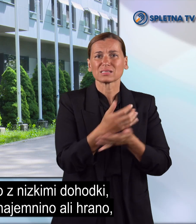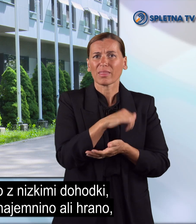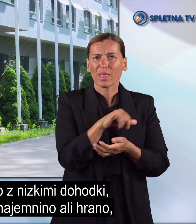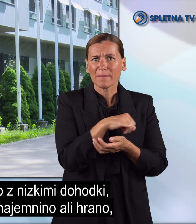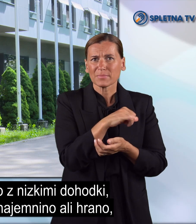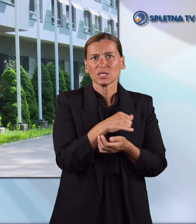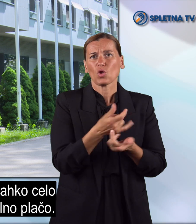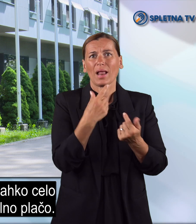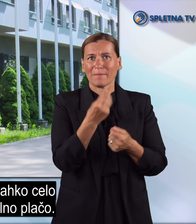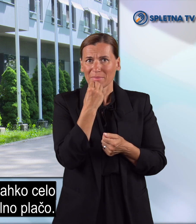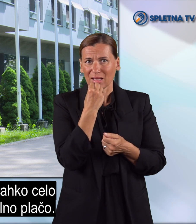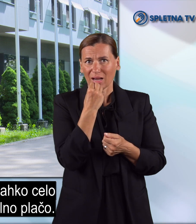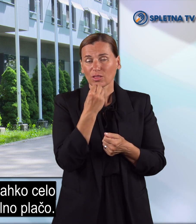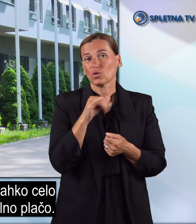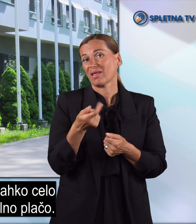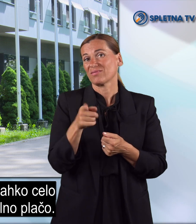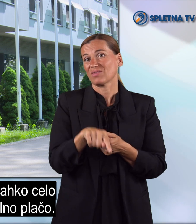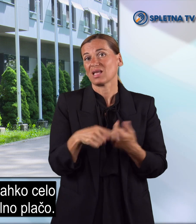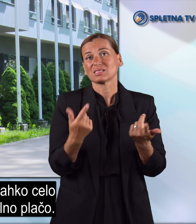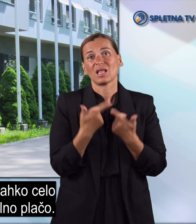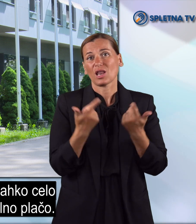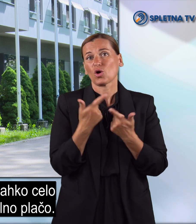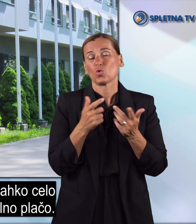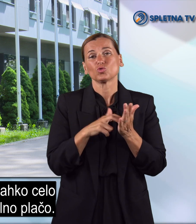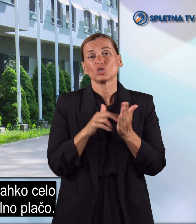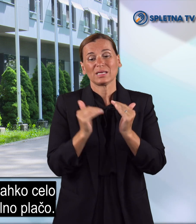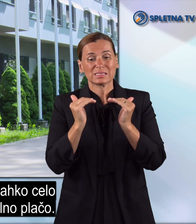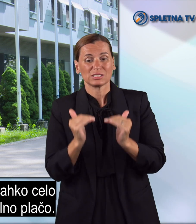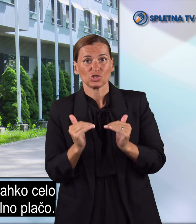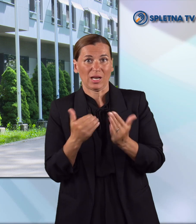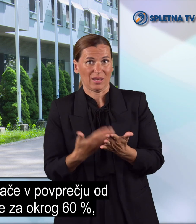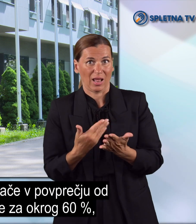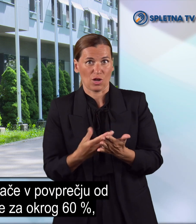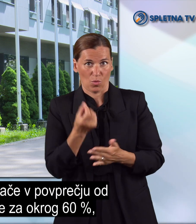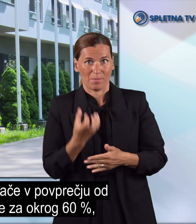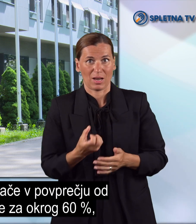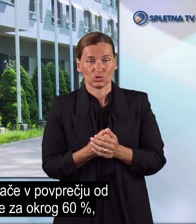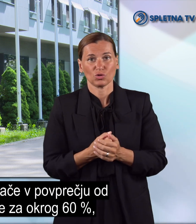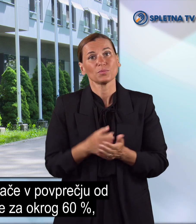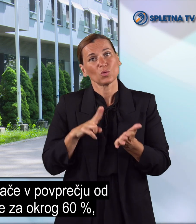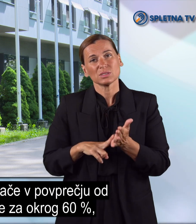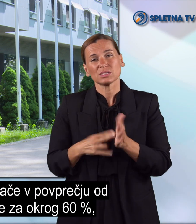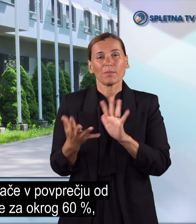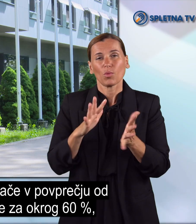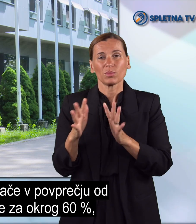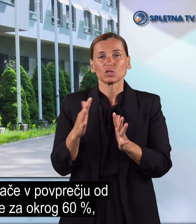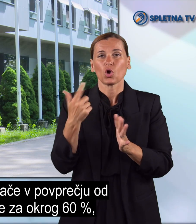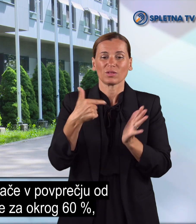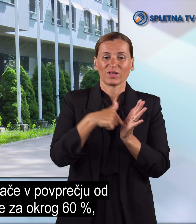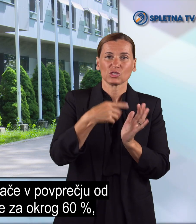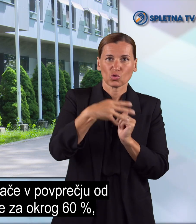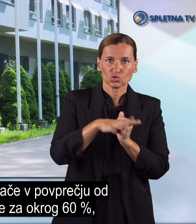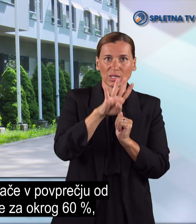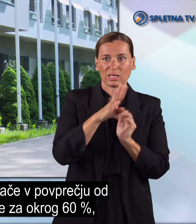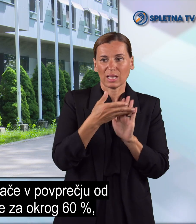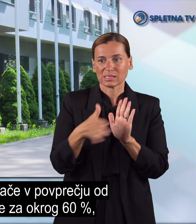pa prehrano, je inflacija lahko celo znižala realno plačo, v resnici pa povprečju recimo od leta 2014